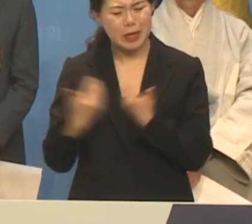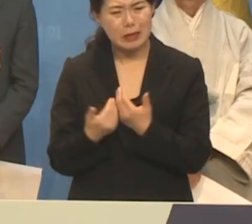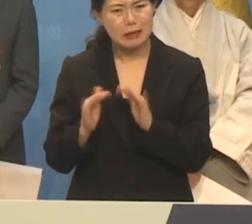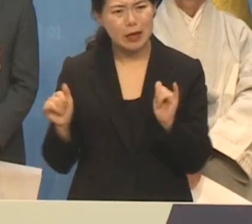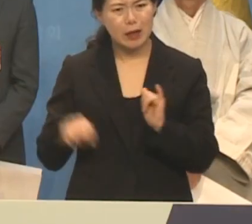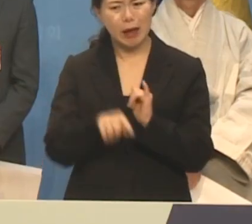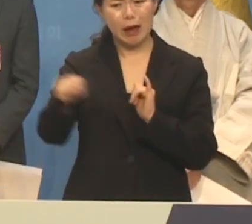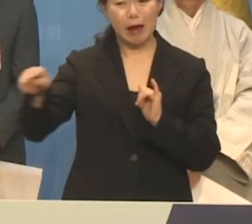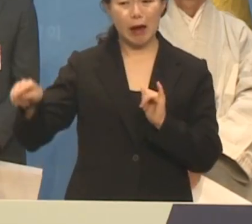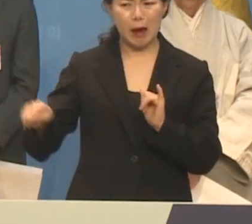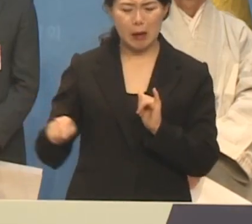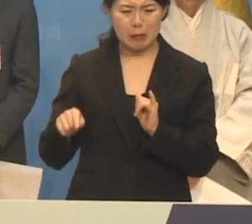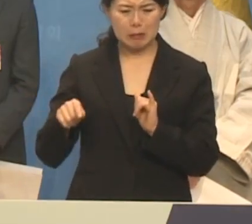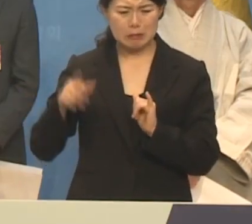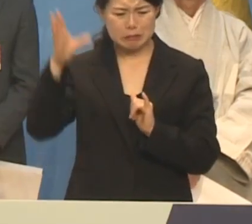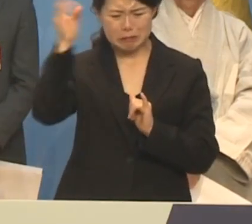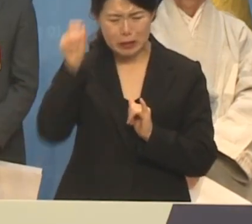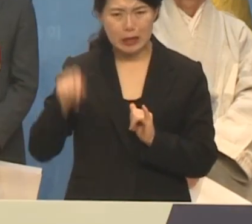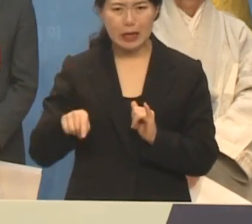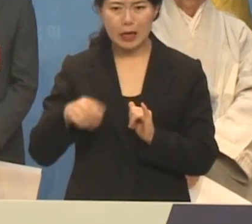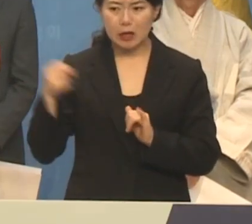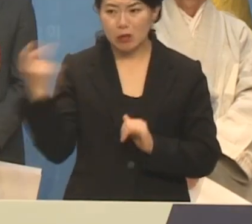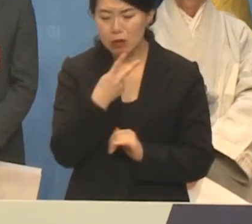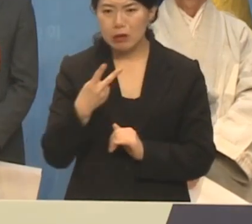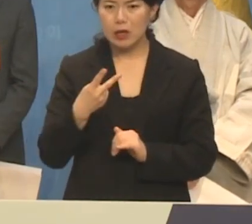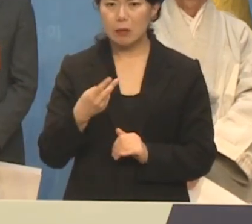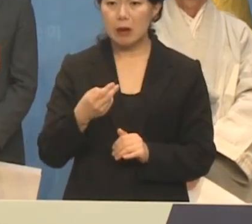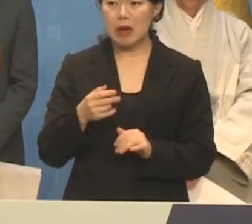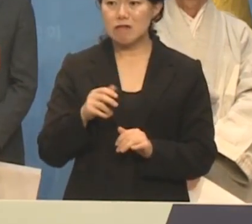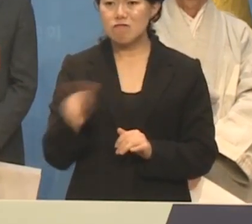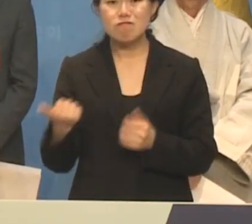이런 사람들이 똘똘 뭉쳐서 또 죽기 살기로